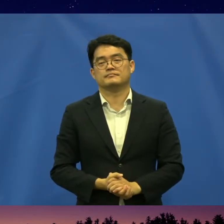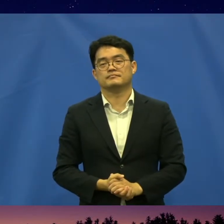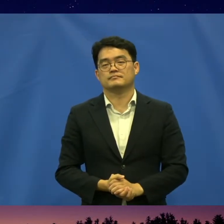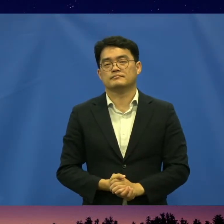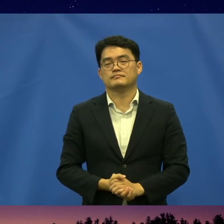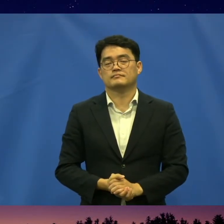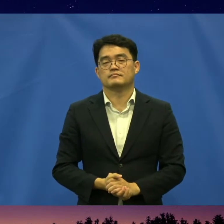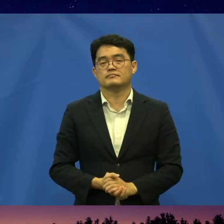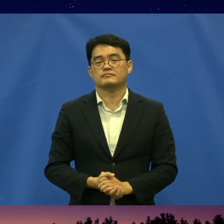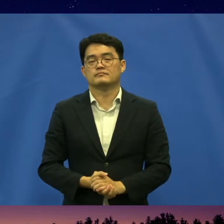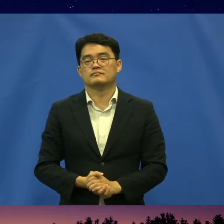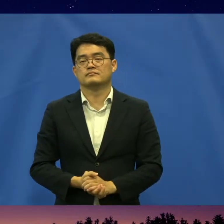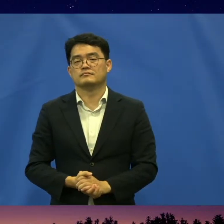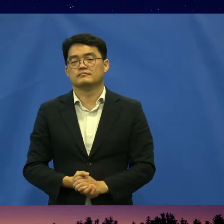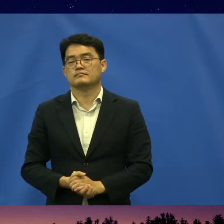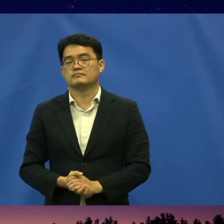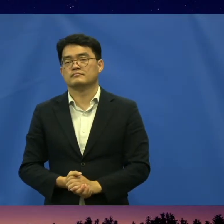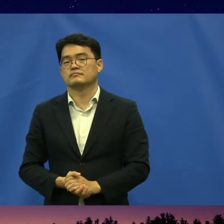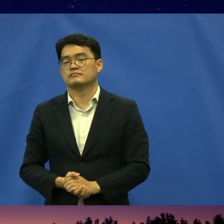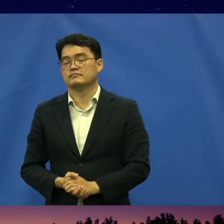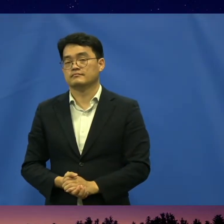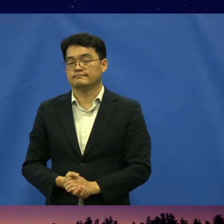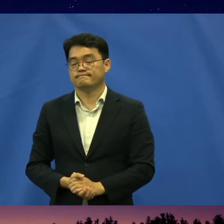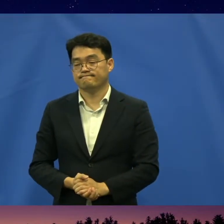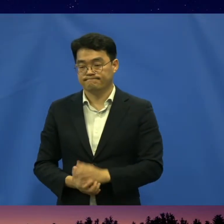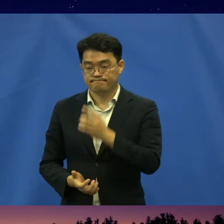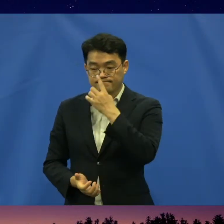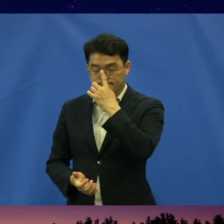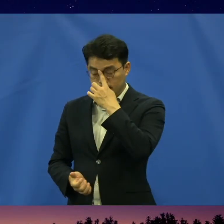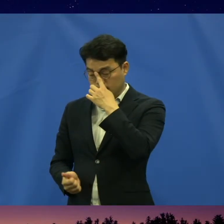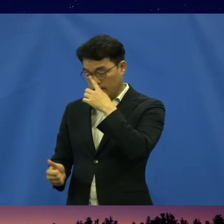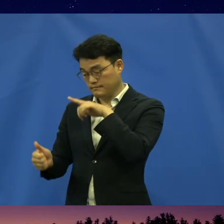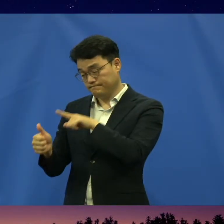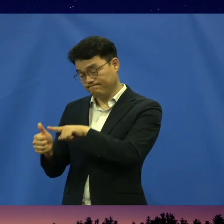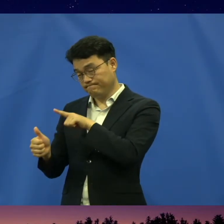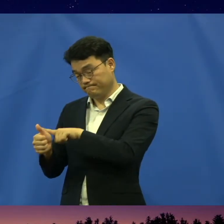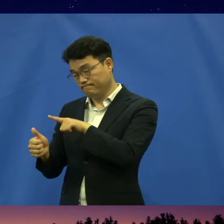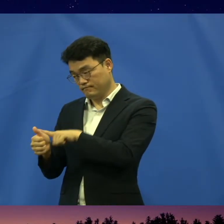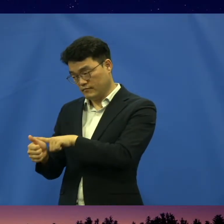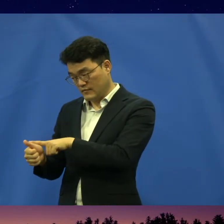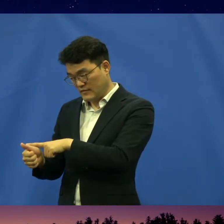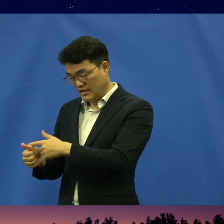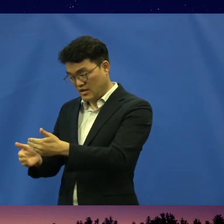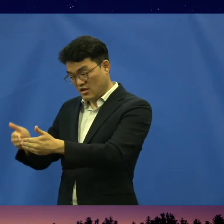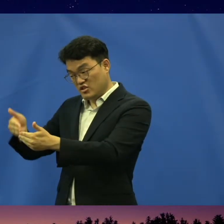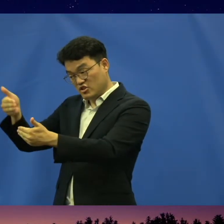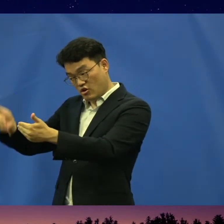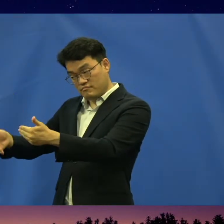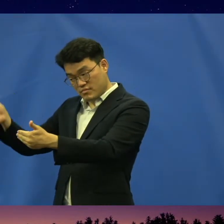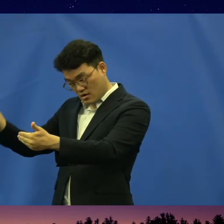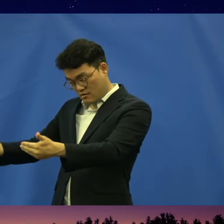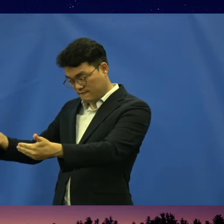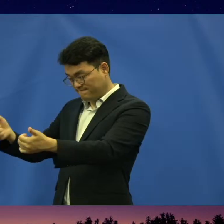자, 그런 우선순위가 잡혀 있어요. 그러니까 성벽 재건에 초점이 정확하게 맞춰